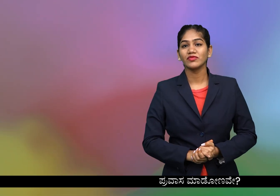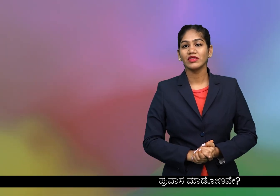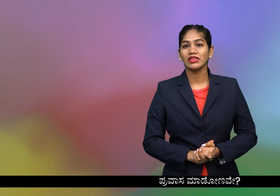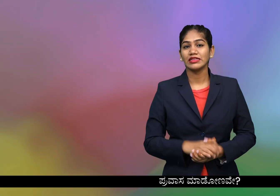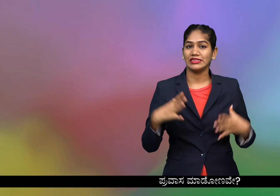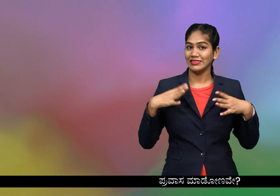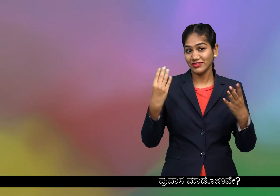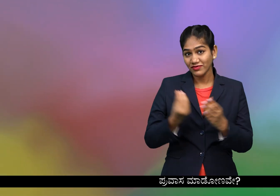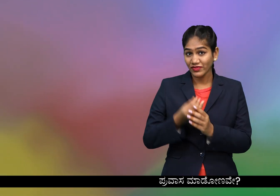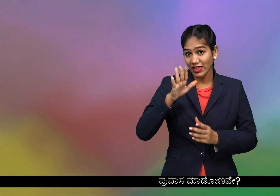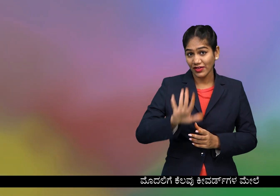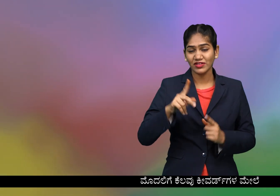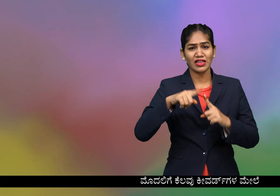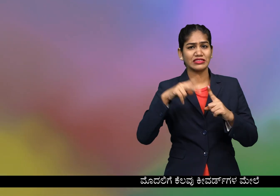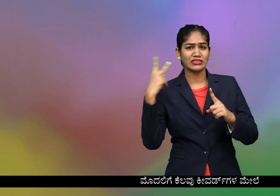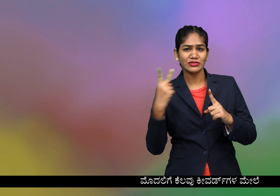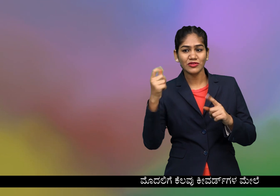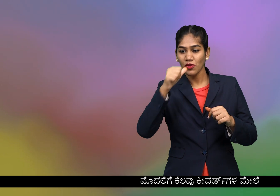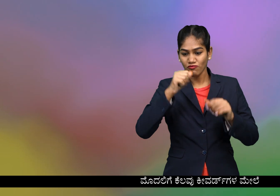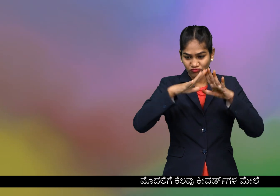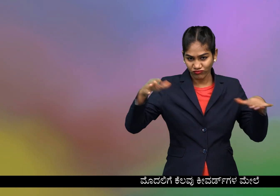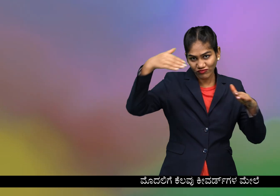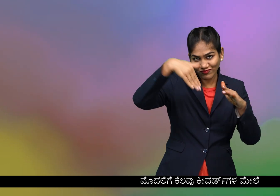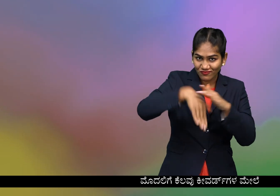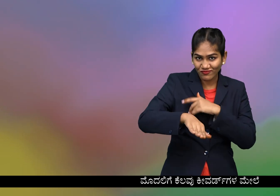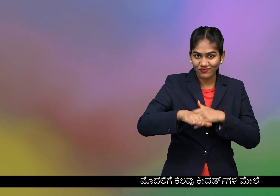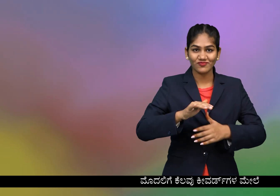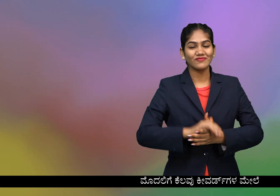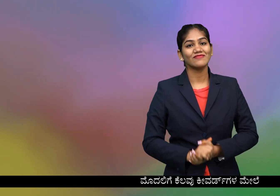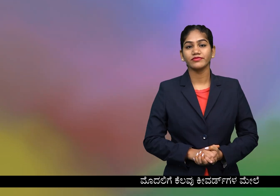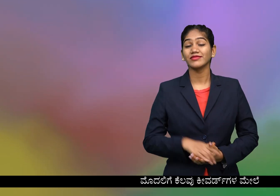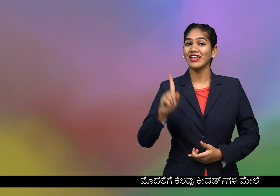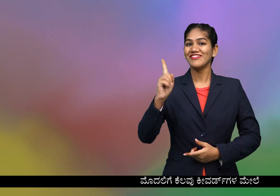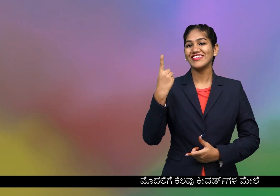ನಾವು ನೀರಿಗೆ ಪ್ರವಾಸ ಮಾಡೋಣವೇ? ಮೊದಲಿಗೆ ಕೆಲವು ಕೀವರ್ಡ್ಗಳ ಮೇಲೆ